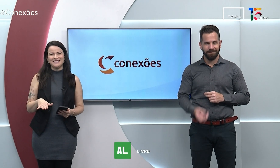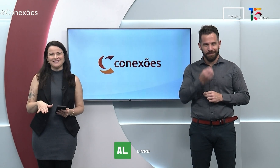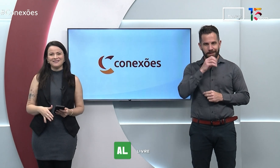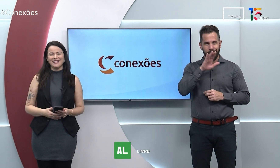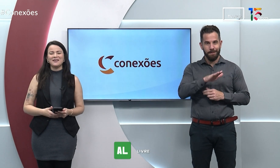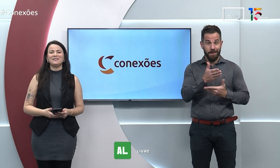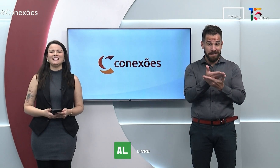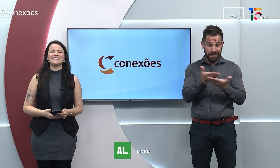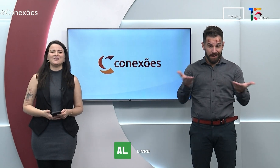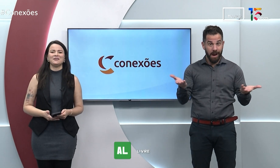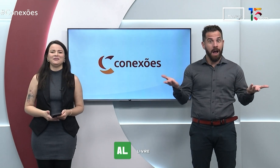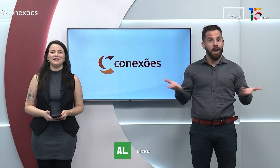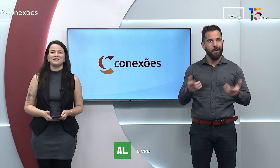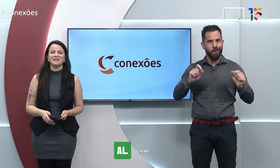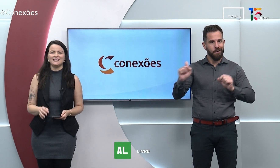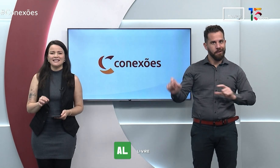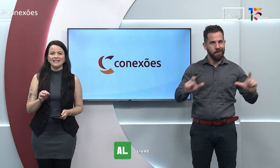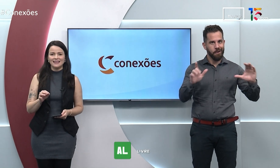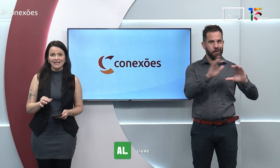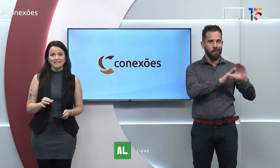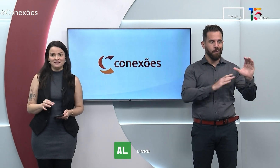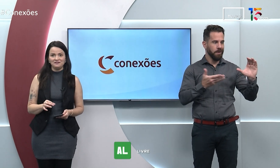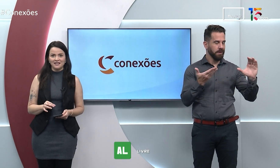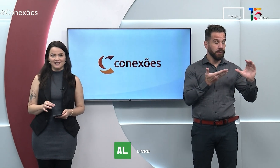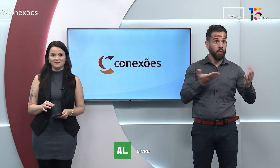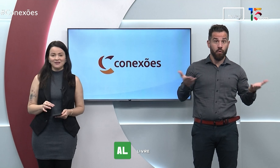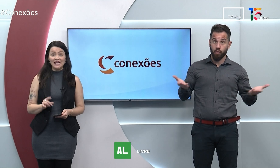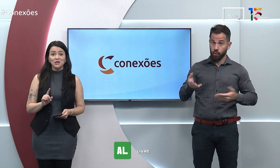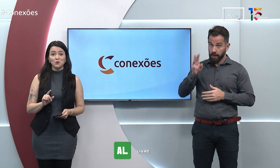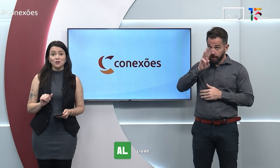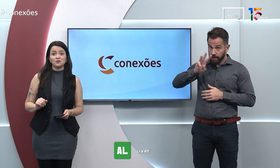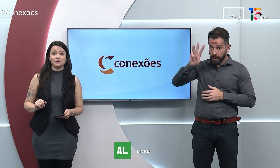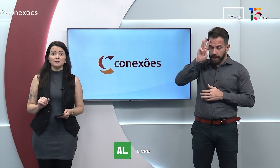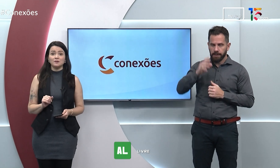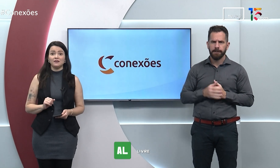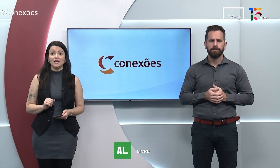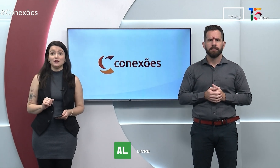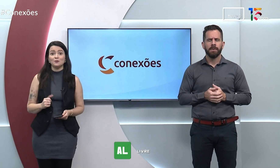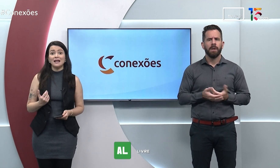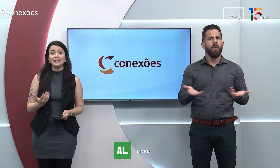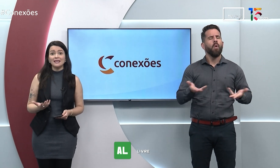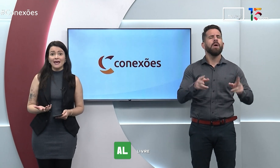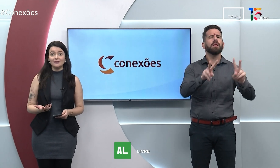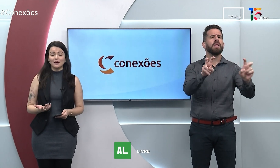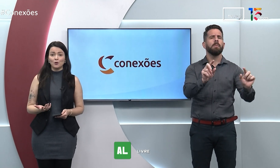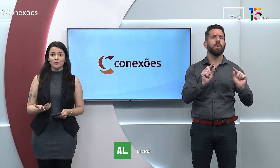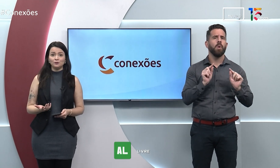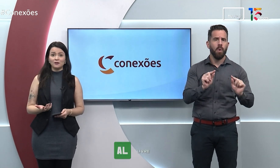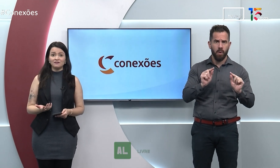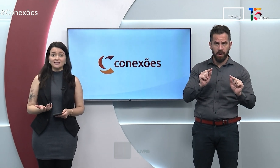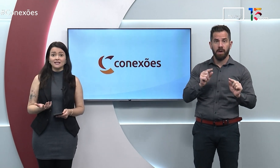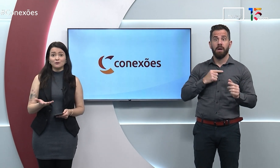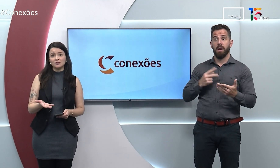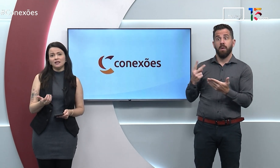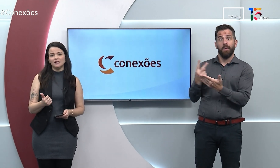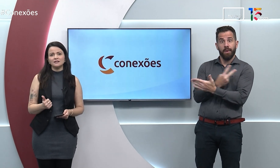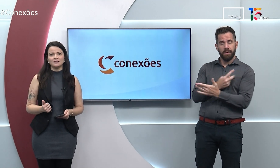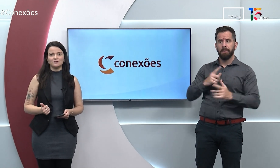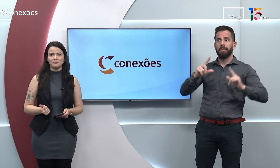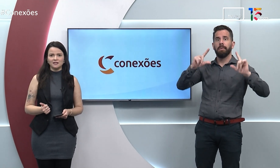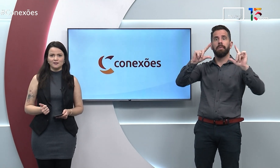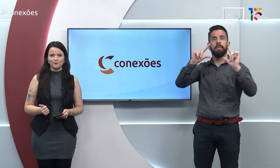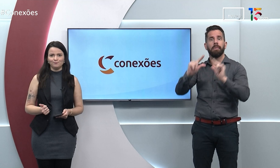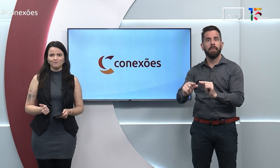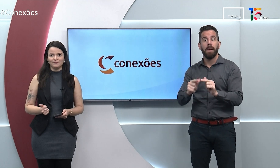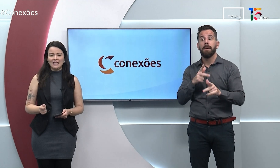Boa tarde! Começa agora o Conexões dessa terça-feira. E hoje nós vamos falar sobre a queda na cobertura vacinal de